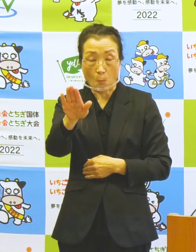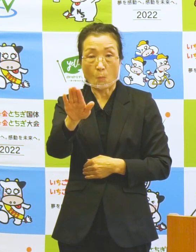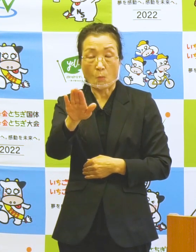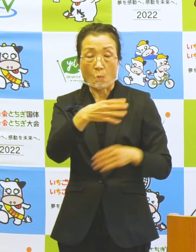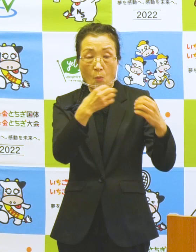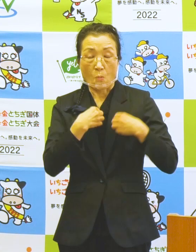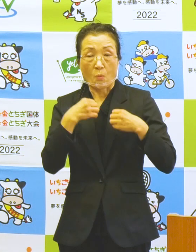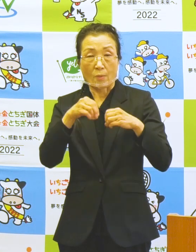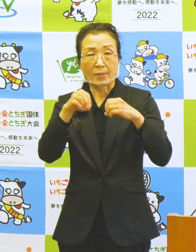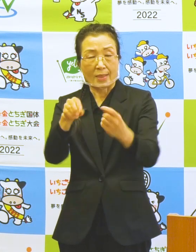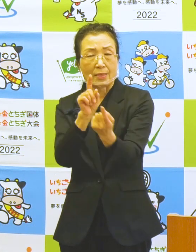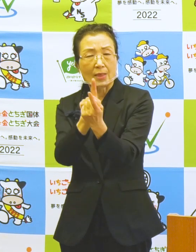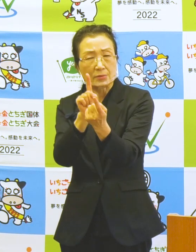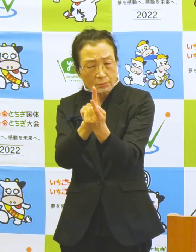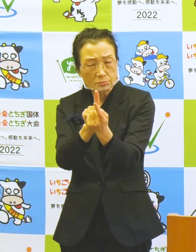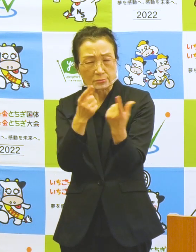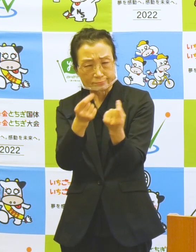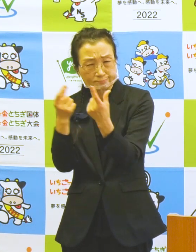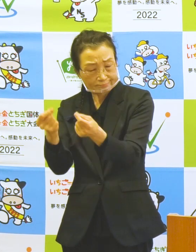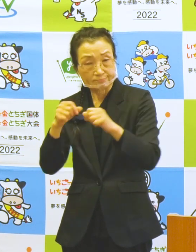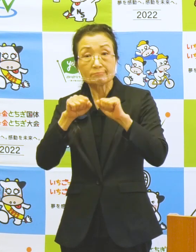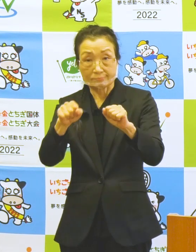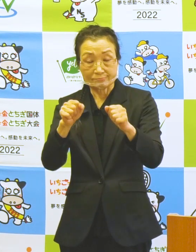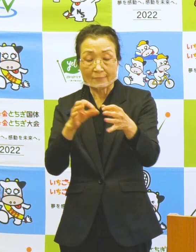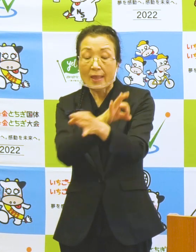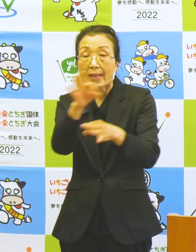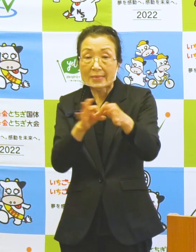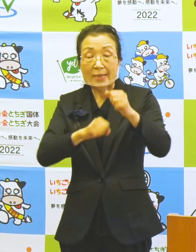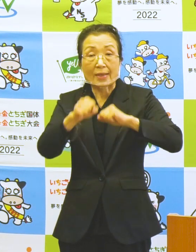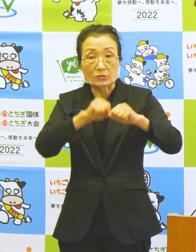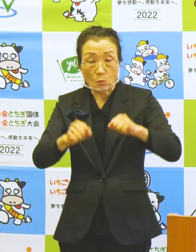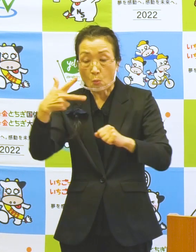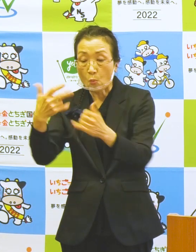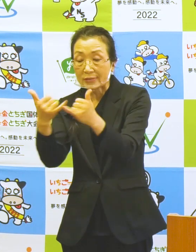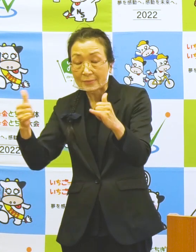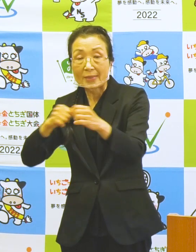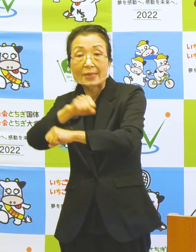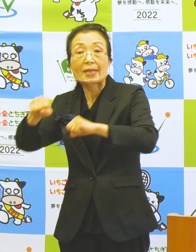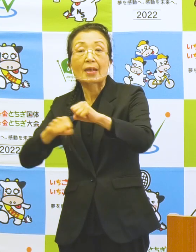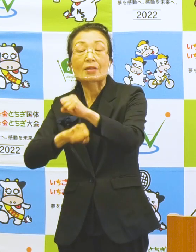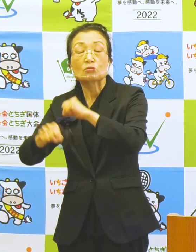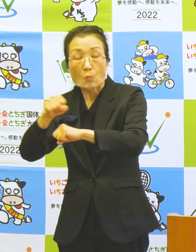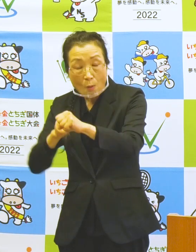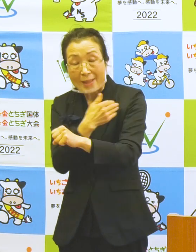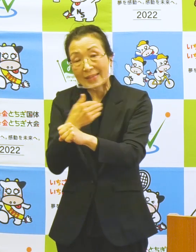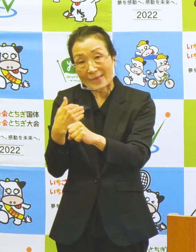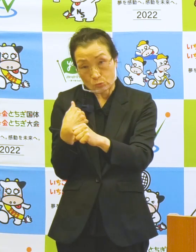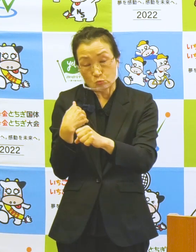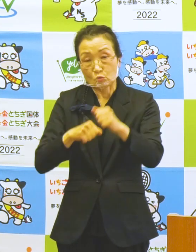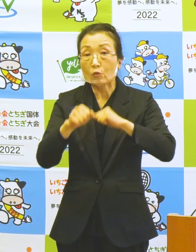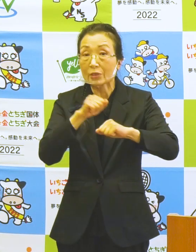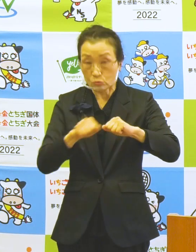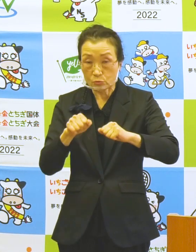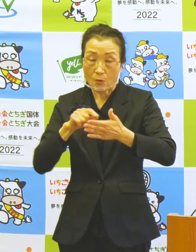染対策をしっかり取った上で、経済活動、市民活動ができるような取り組みを